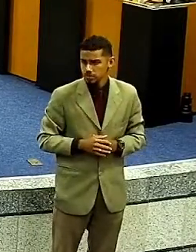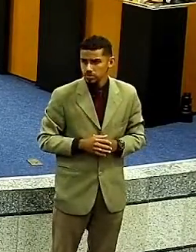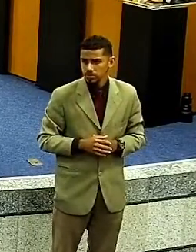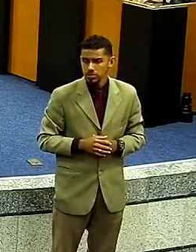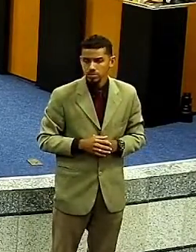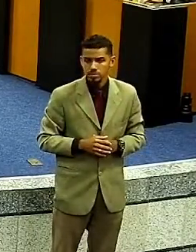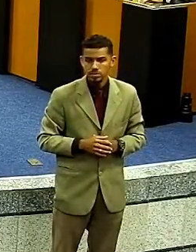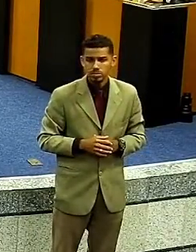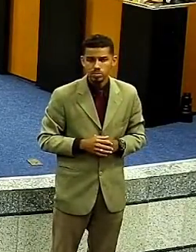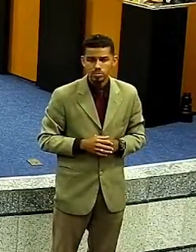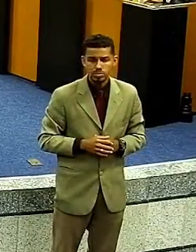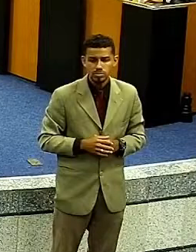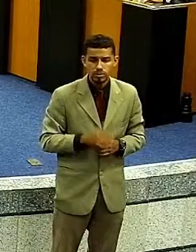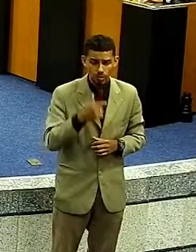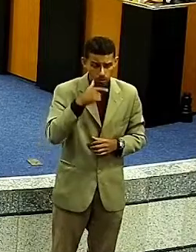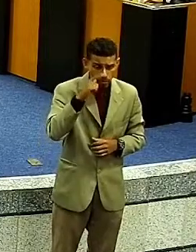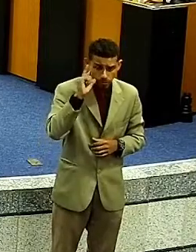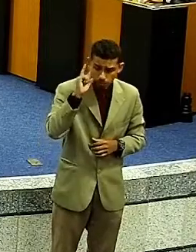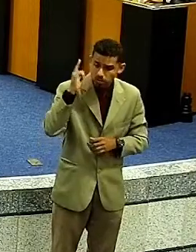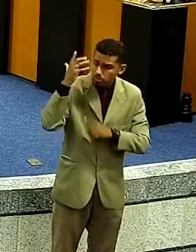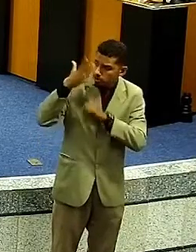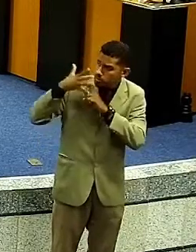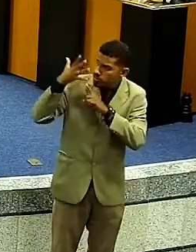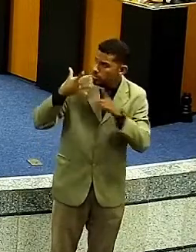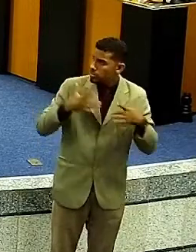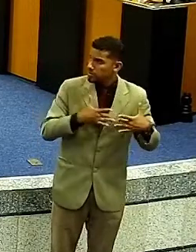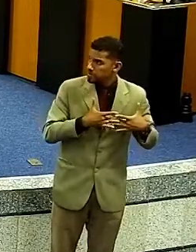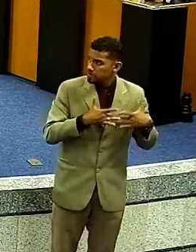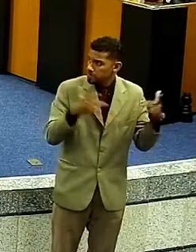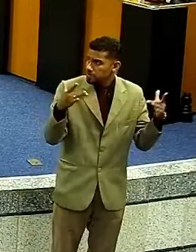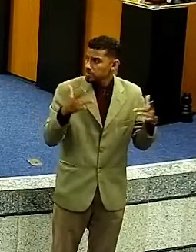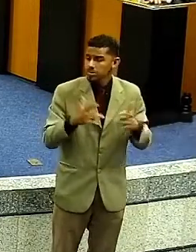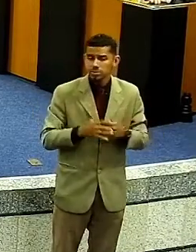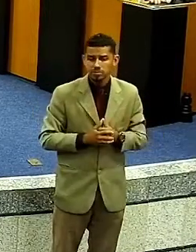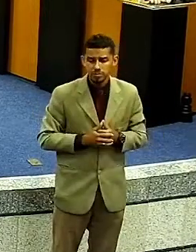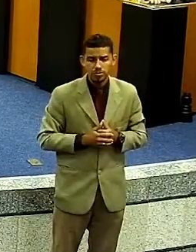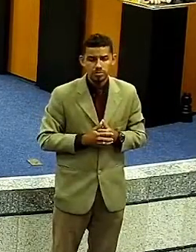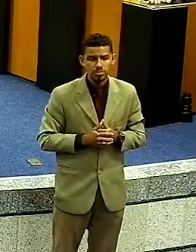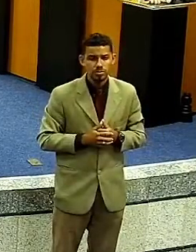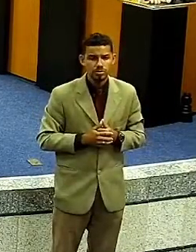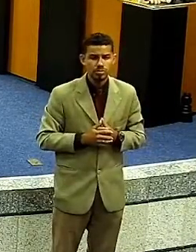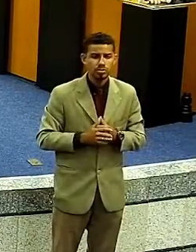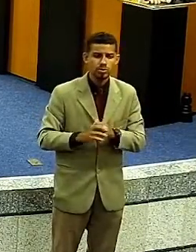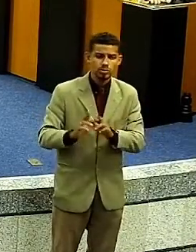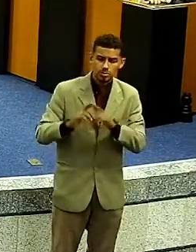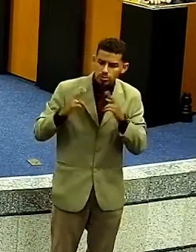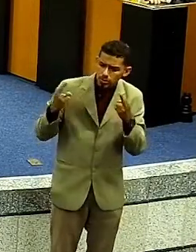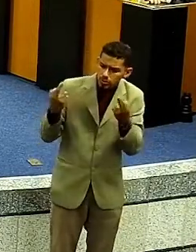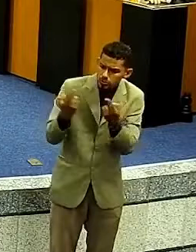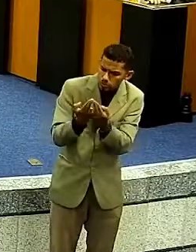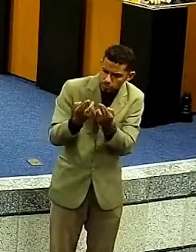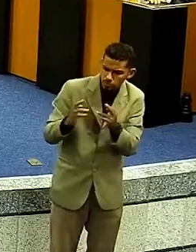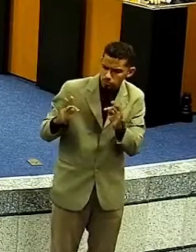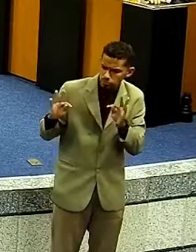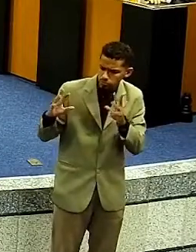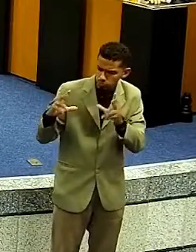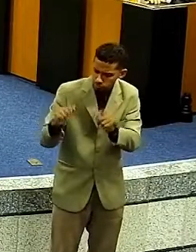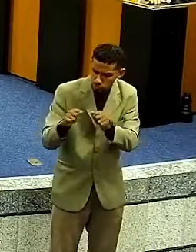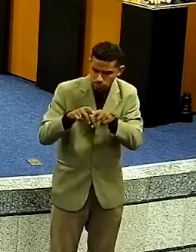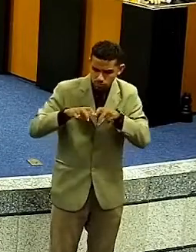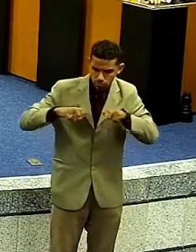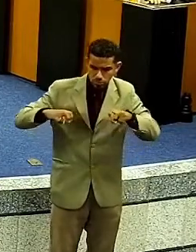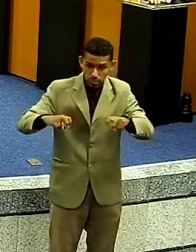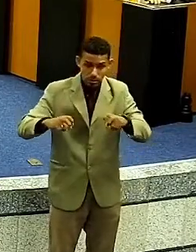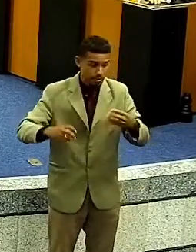conhecer ontem numa solenidade despedida nós reunimos todos os membros da corte presentes